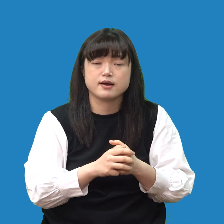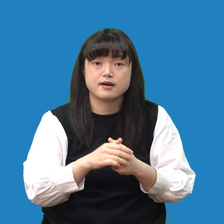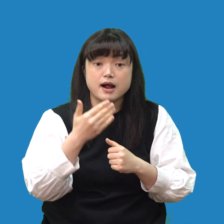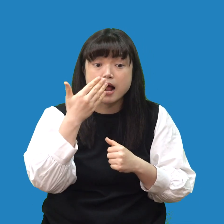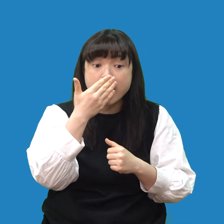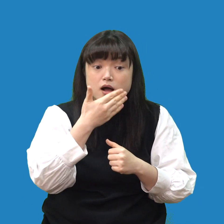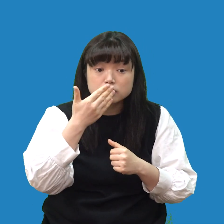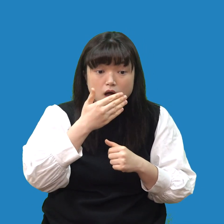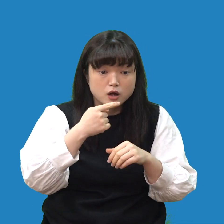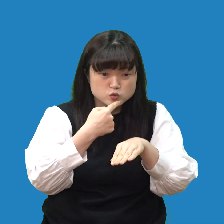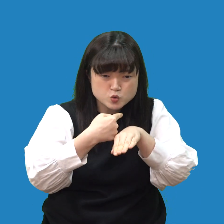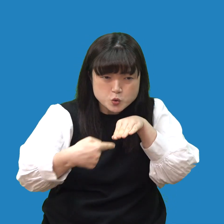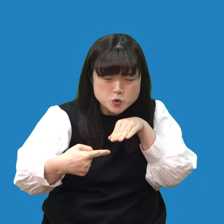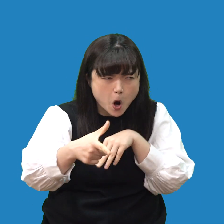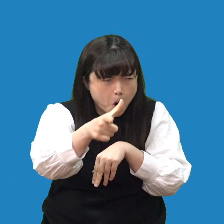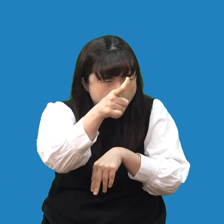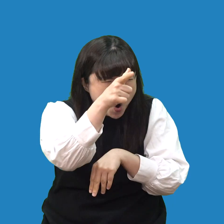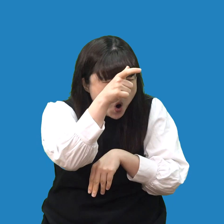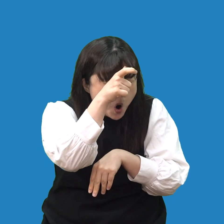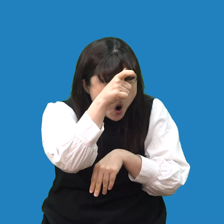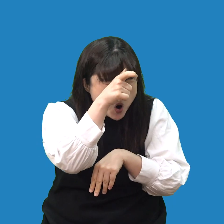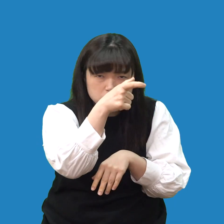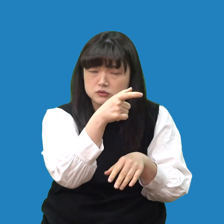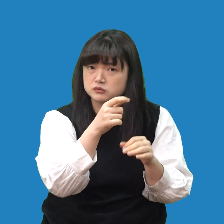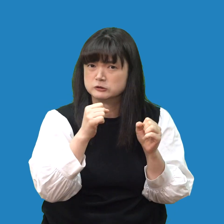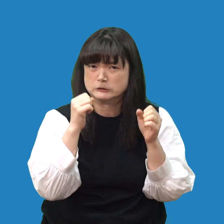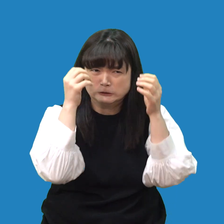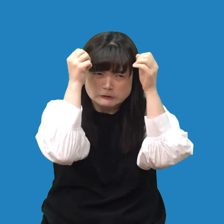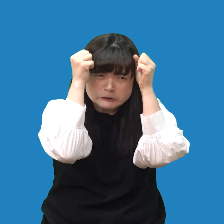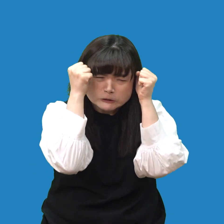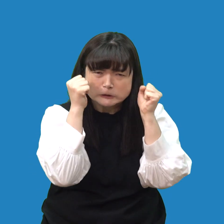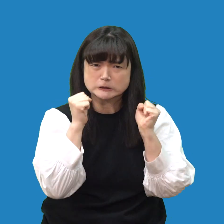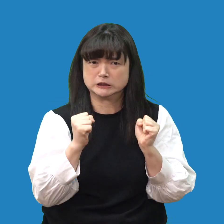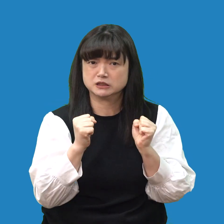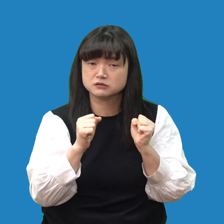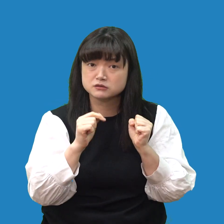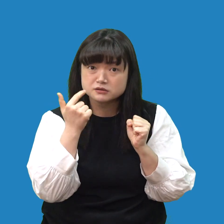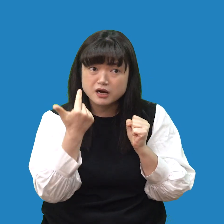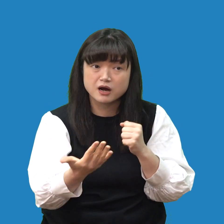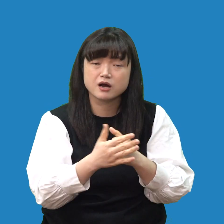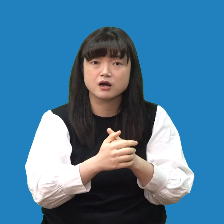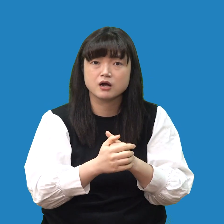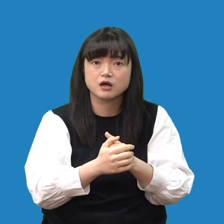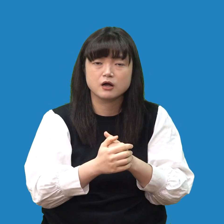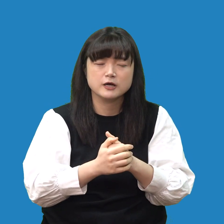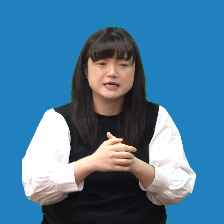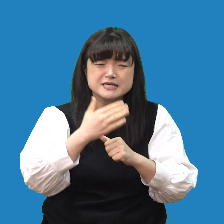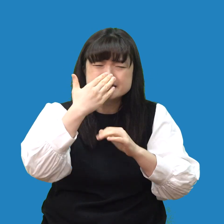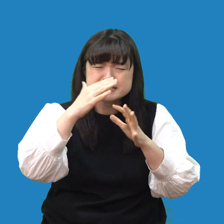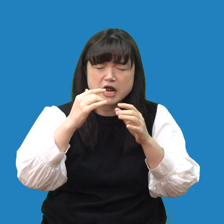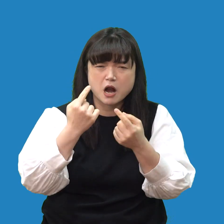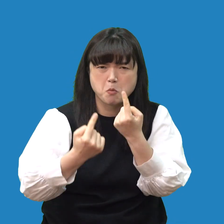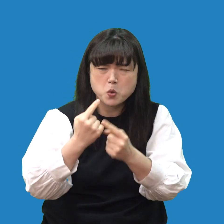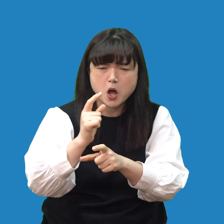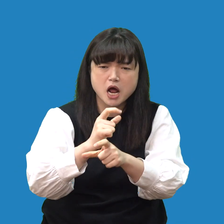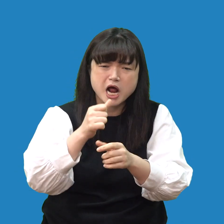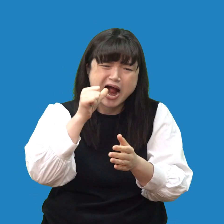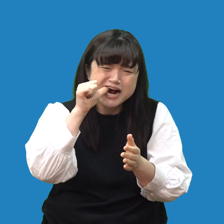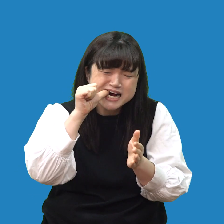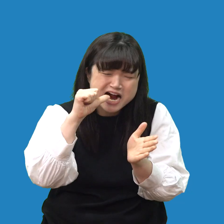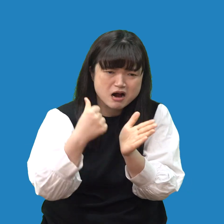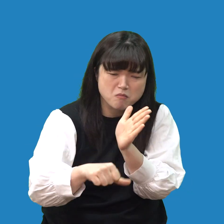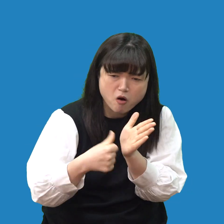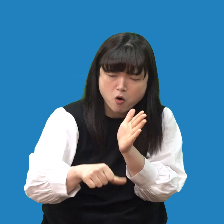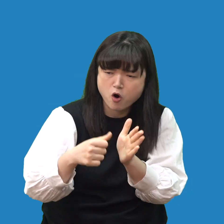족속들이 완강하게 버티었다. 그들이 이스라엘보다 또 보다 강한 그 철병거와